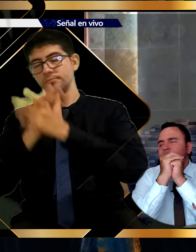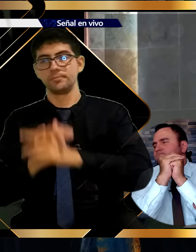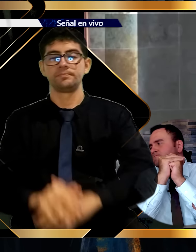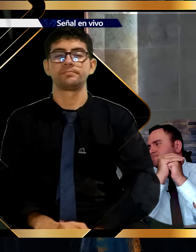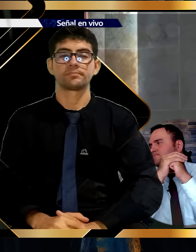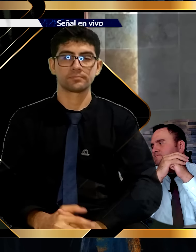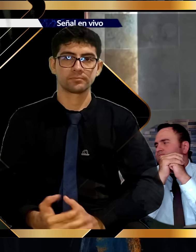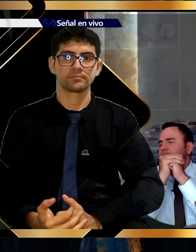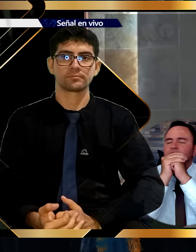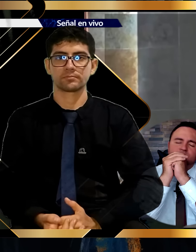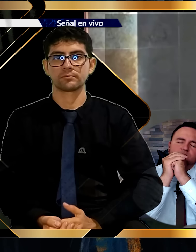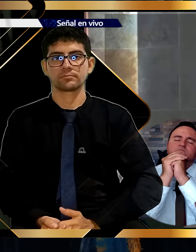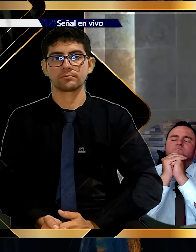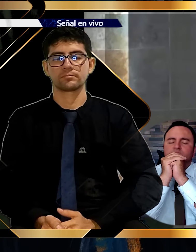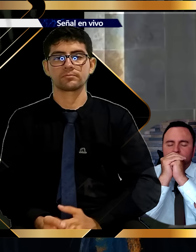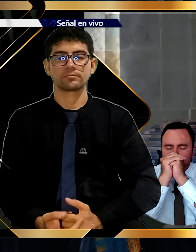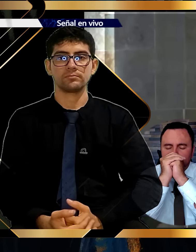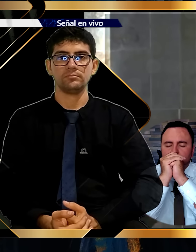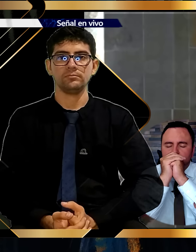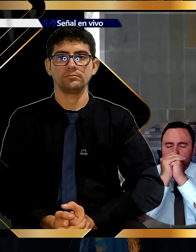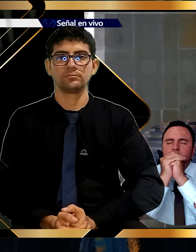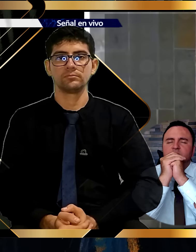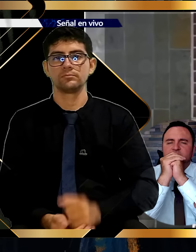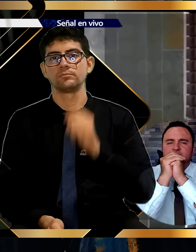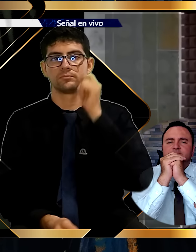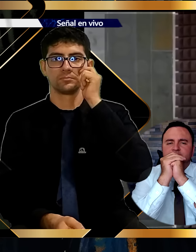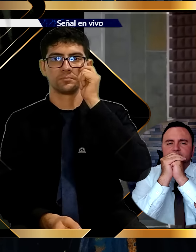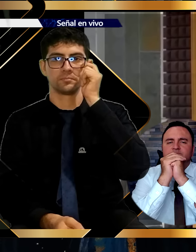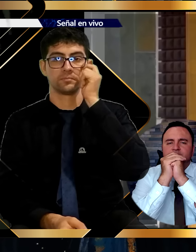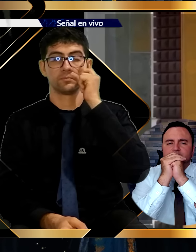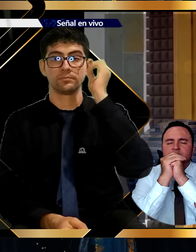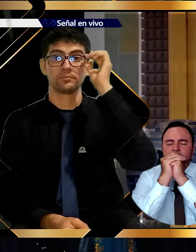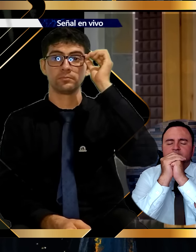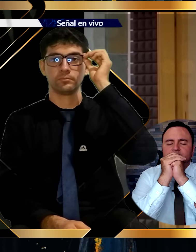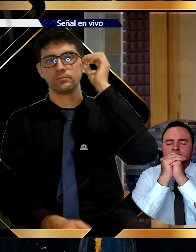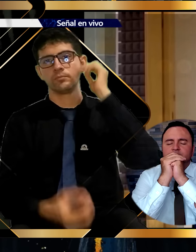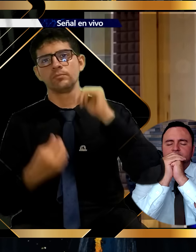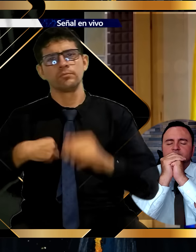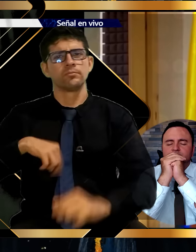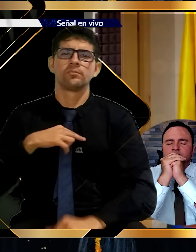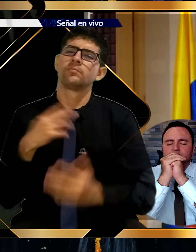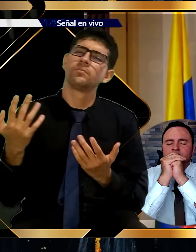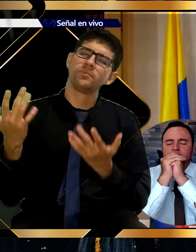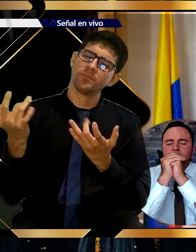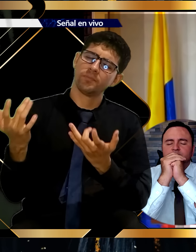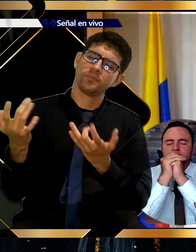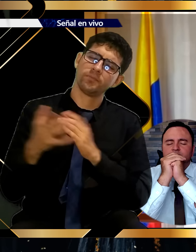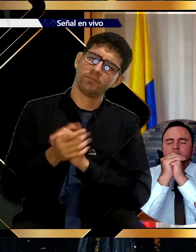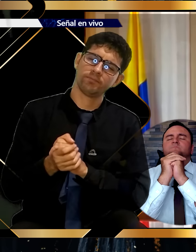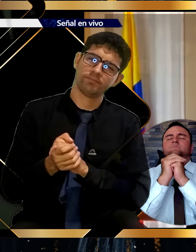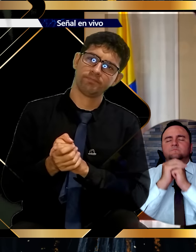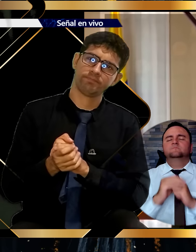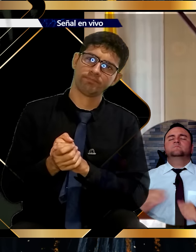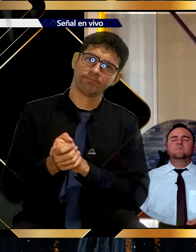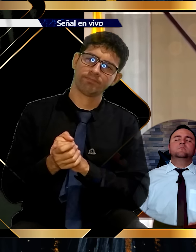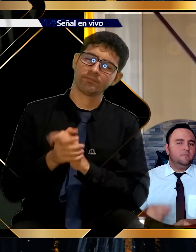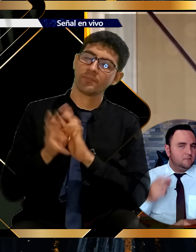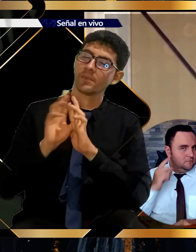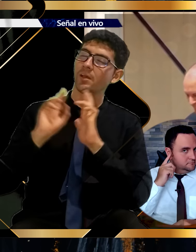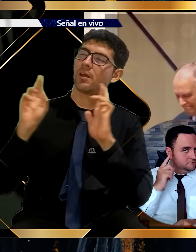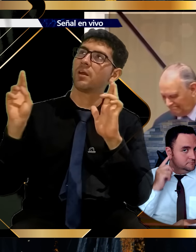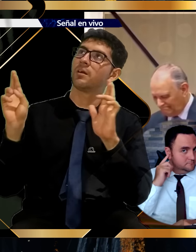Es el otro. Entonces, ¿nosotros qué estamos esperando? Nuestra reunión con